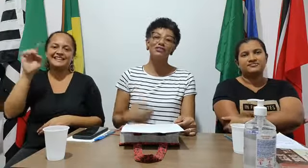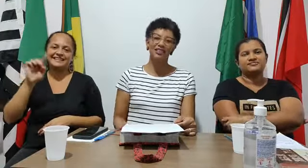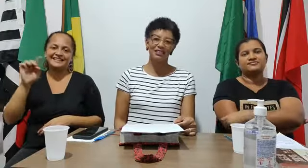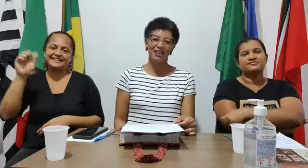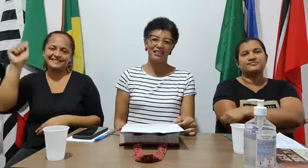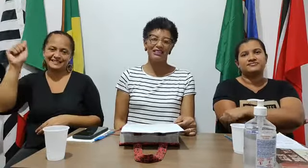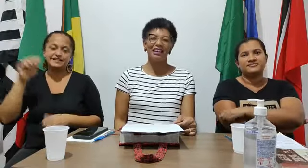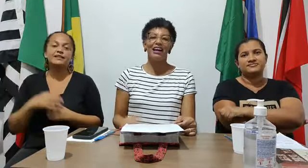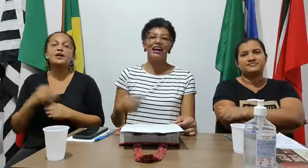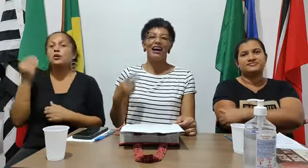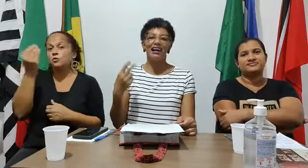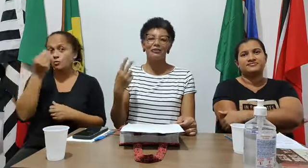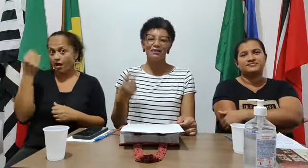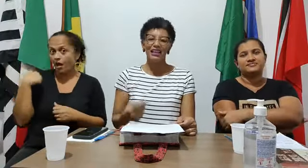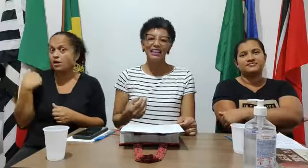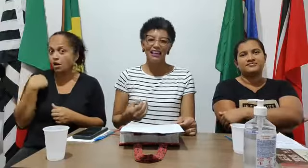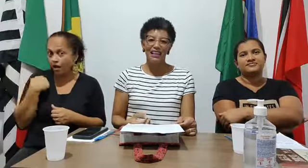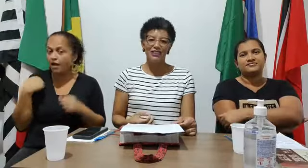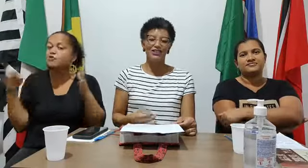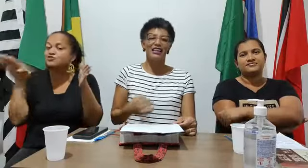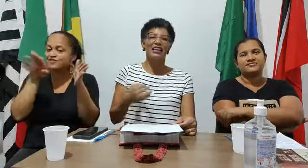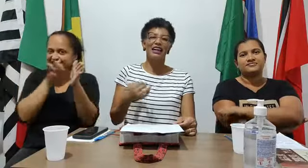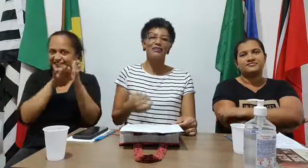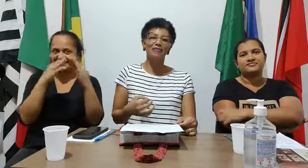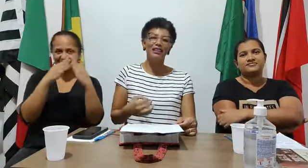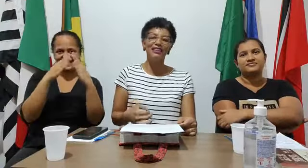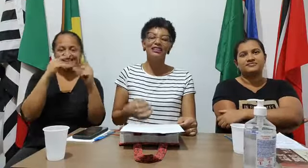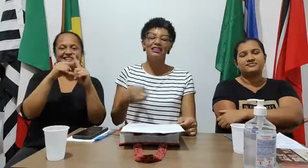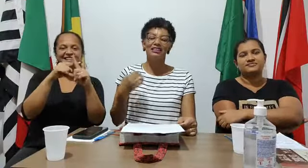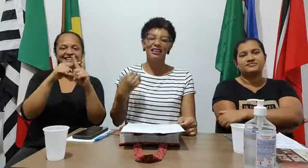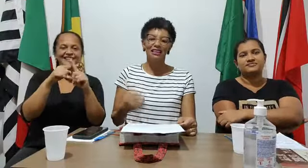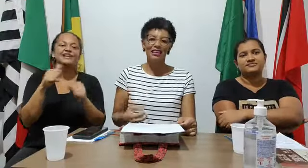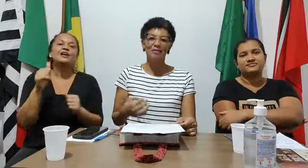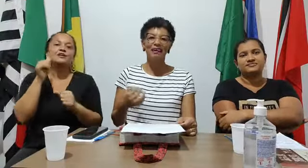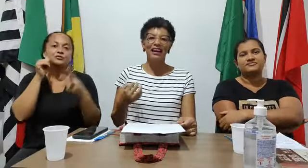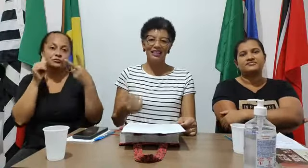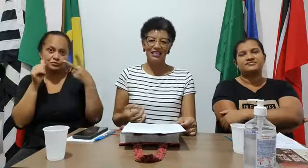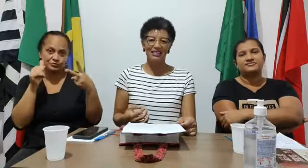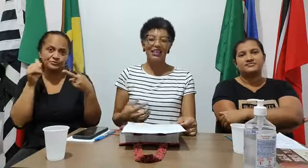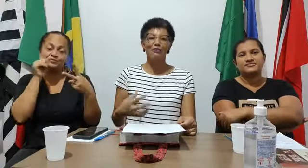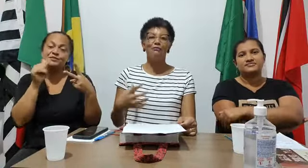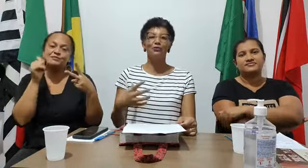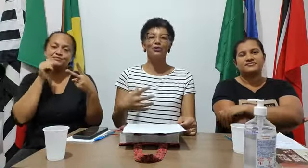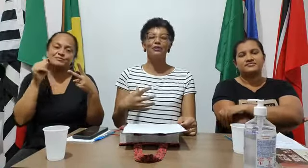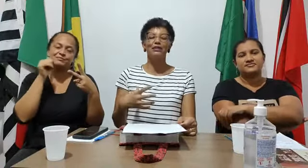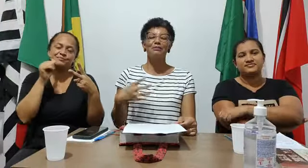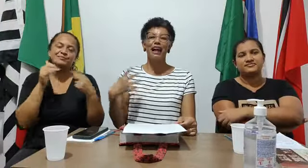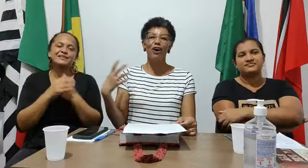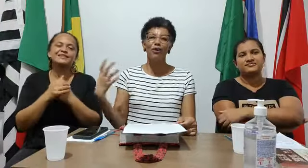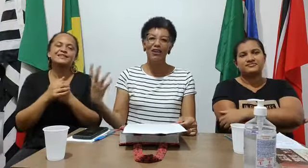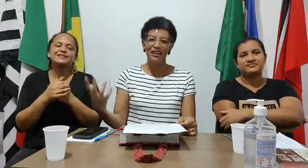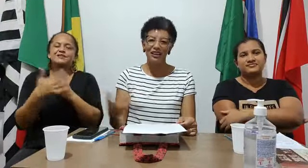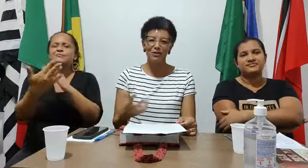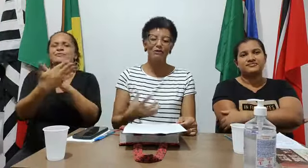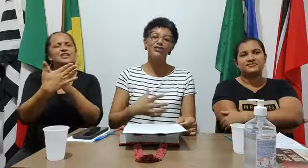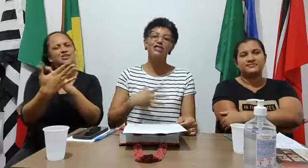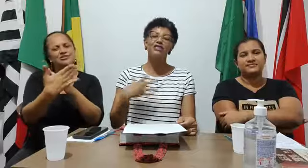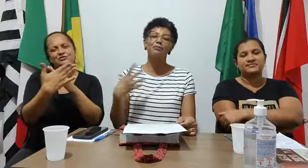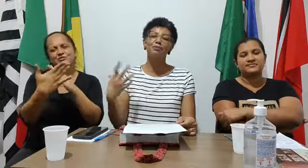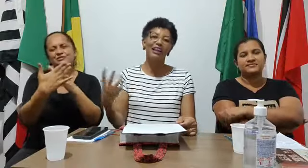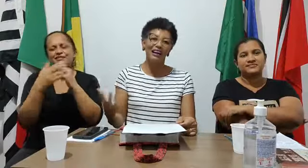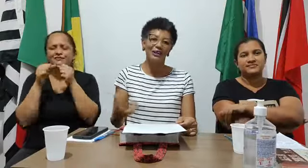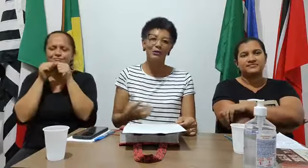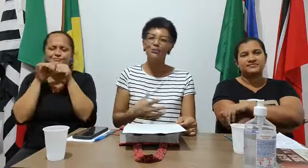20 anos atrás, a irmã Ananete e a irmã Tereza Magalhães foram que me acolheram e